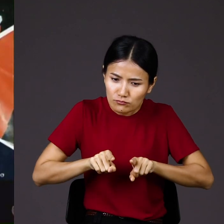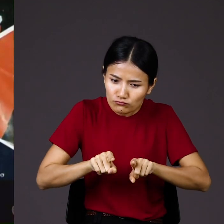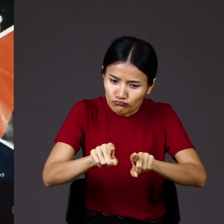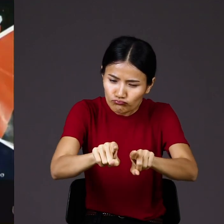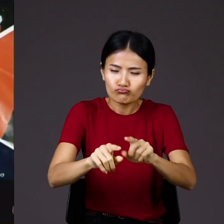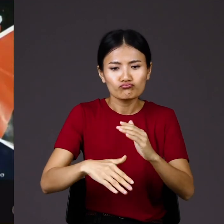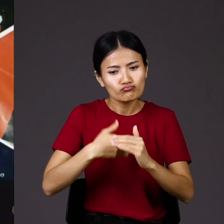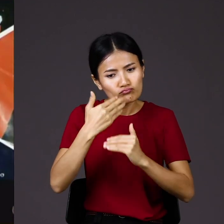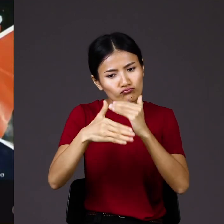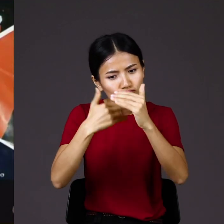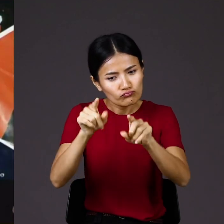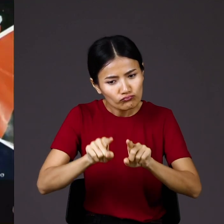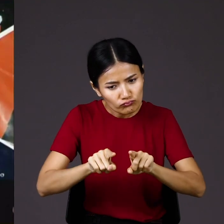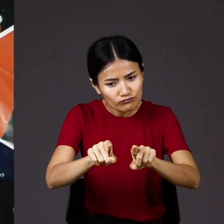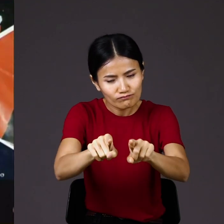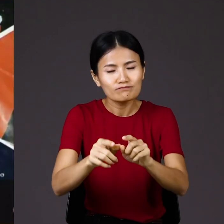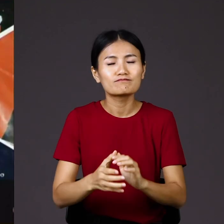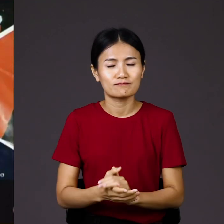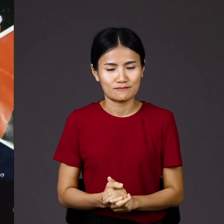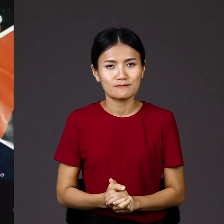กัน